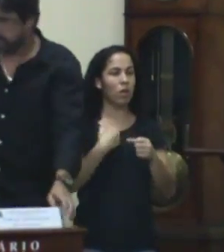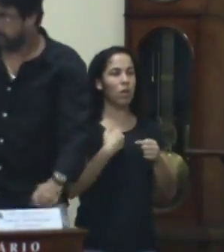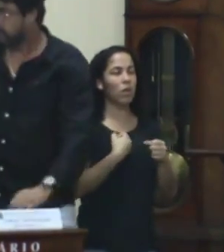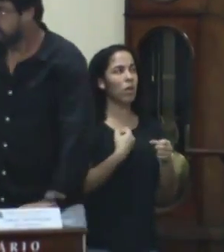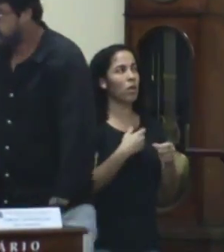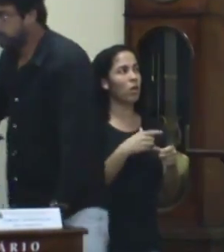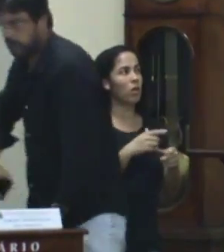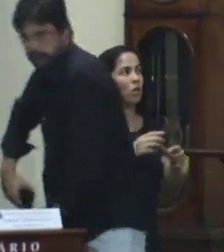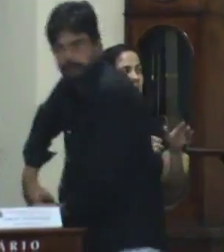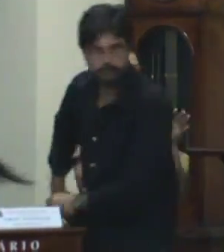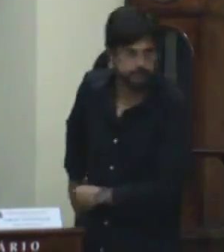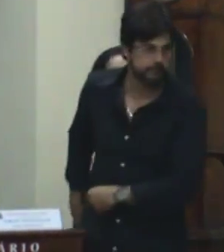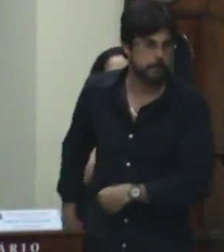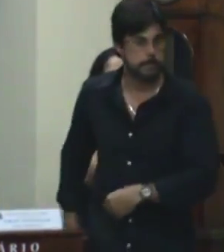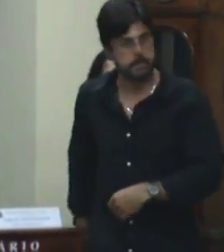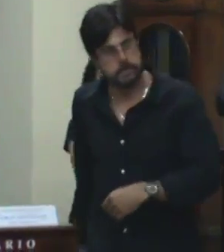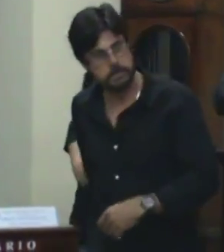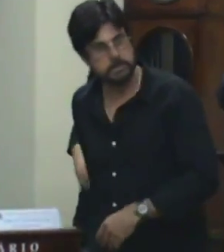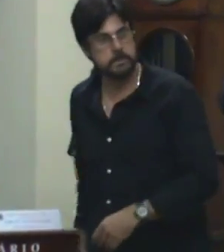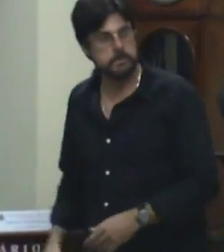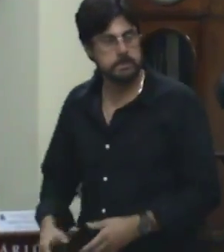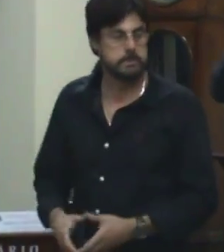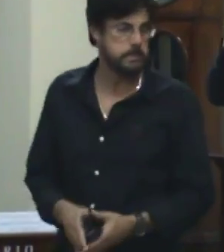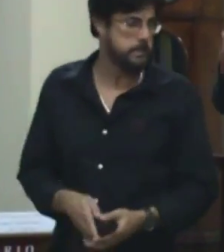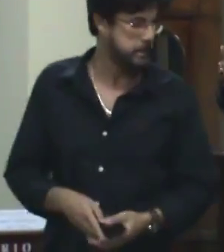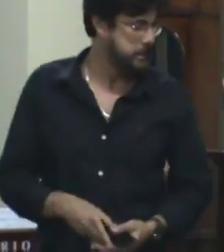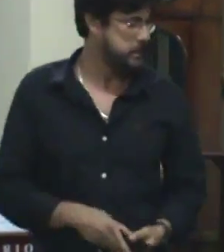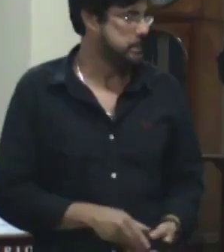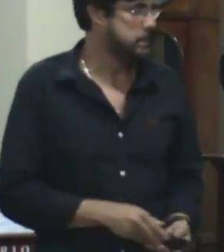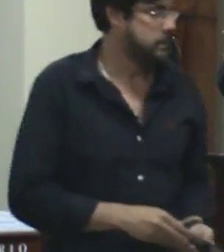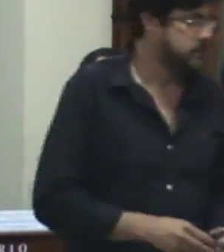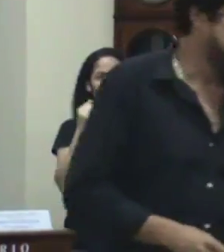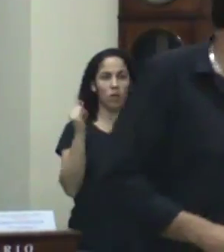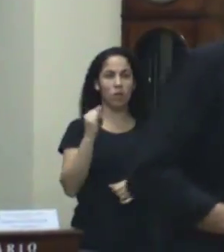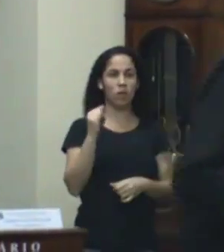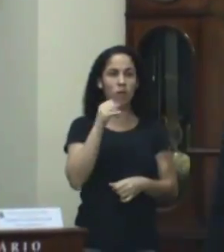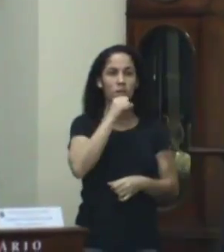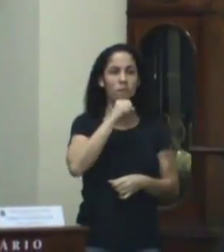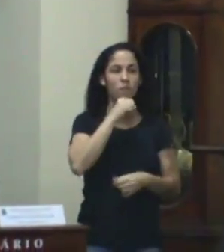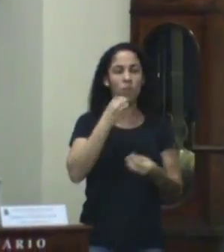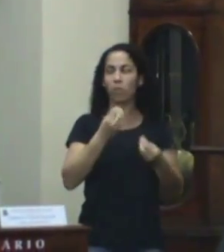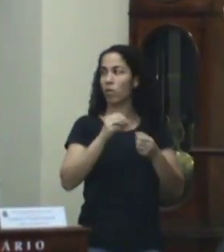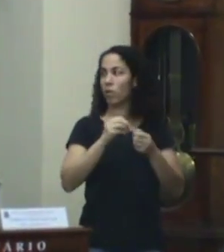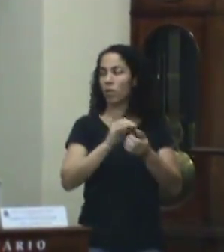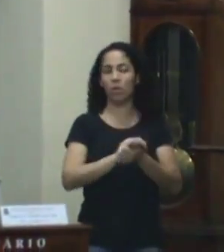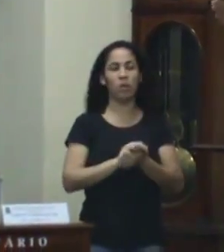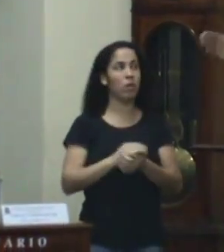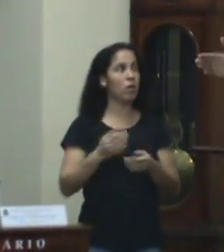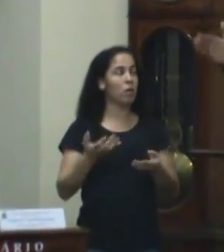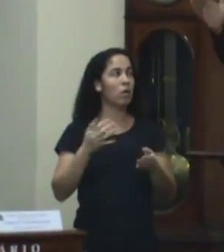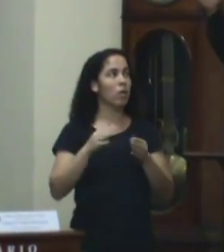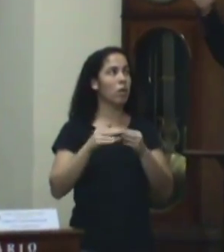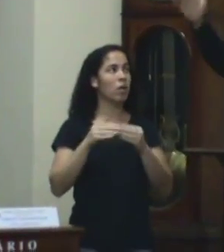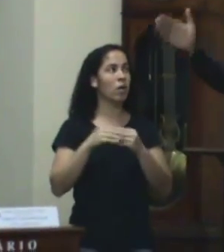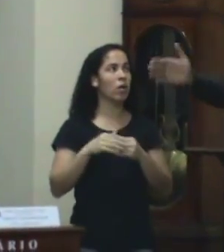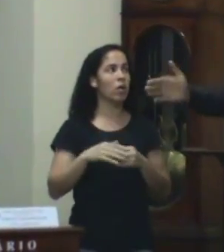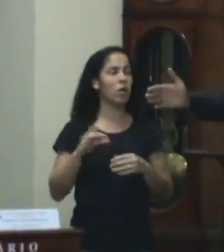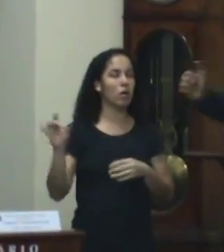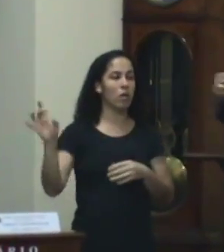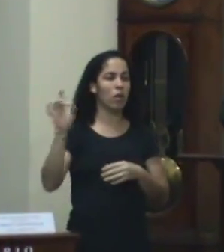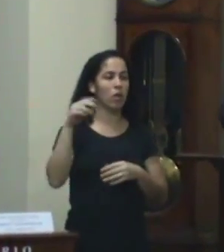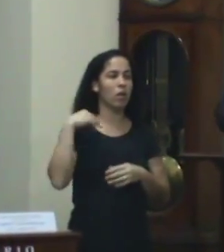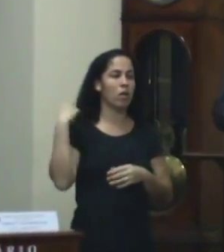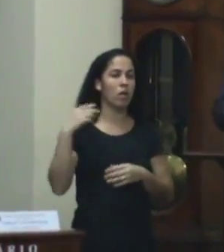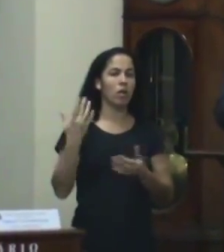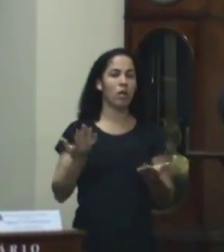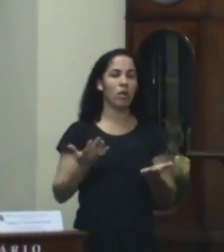de vagas do Estatuto do Idoso e o número de vagas do Estatuto do Deficiente, está em vigência. Então, eu quero fazer um apelo para cada